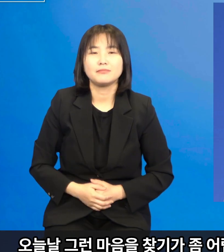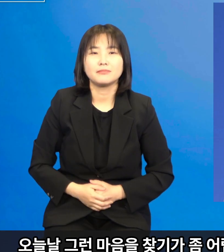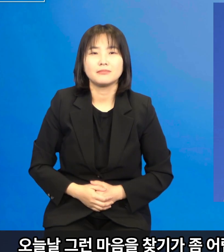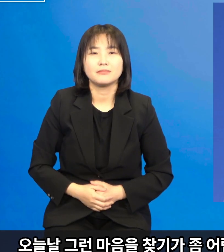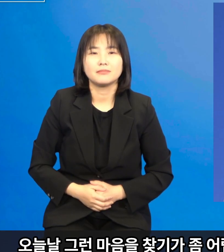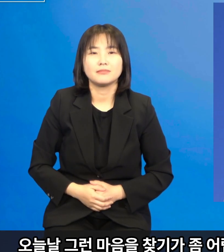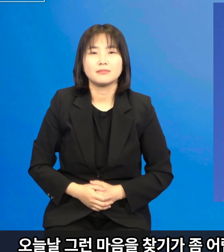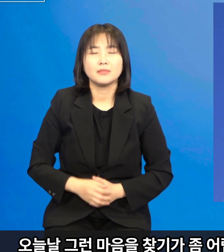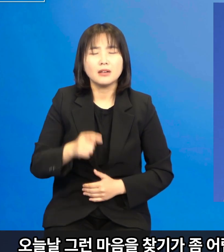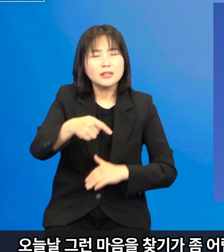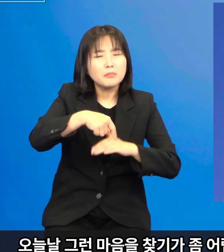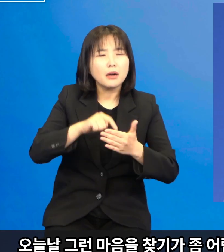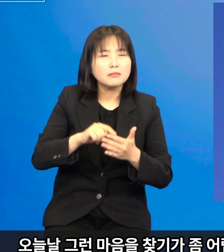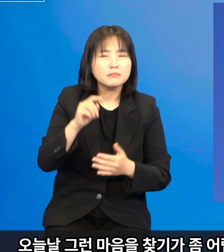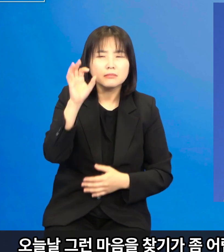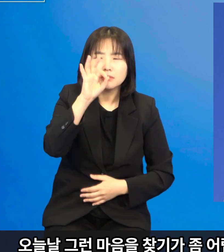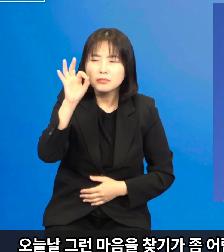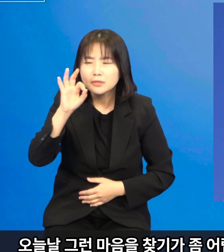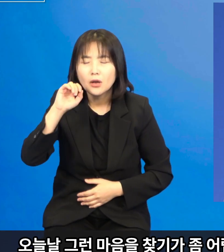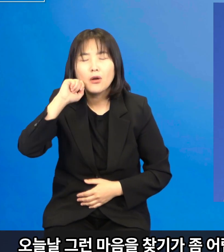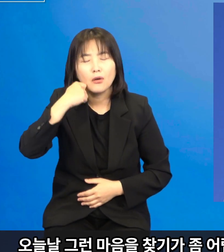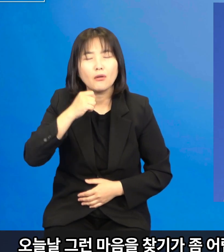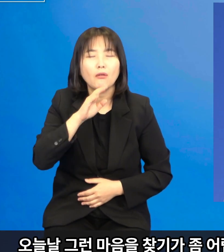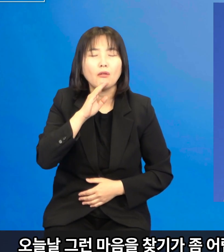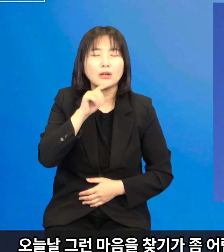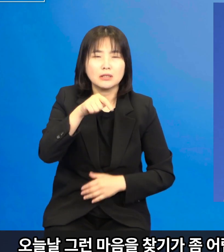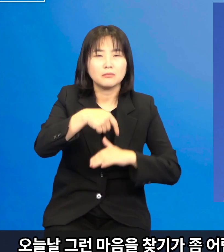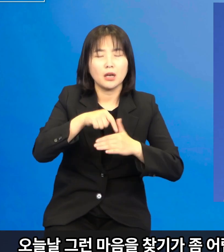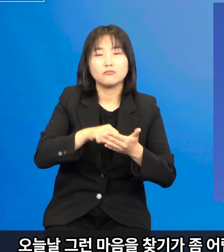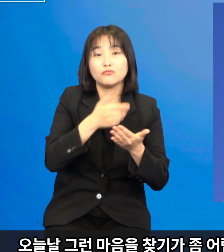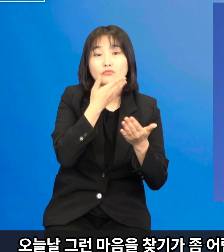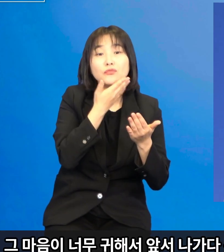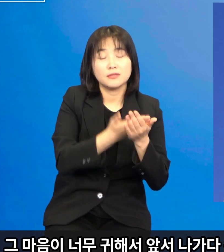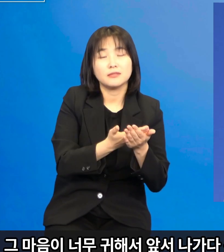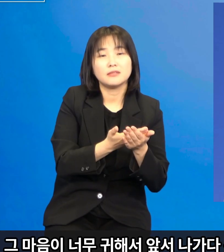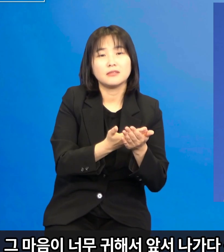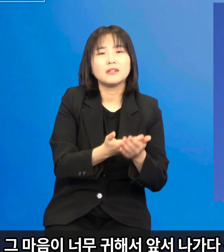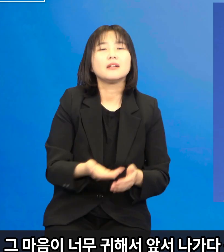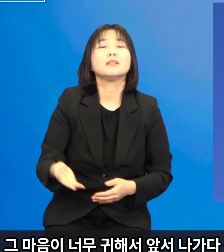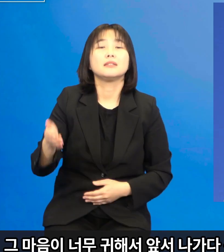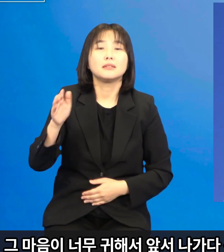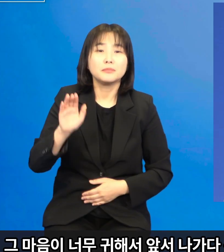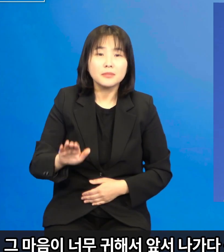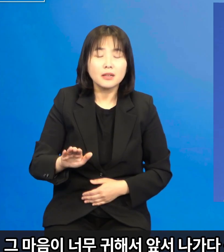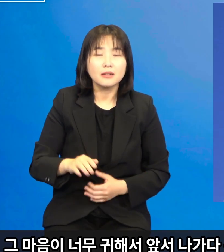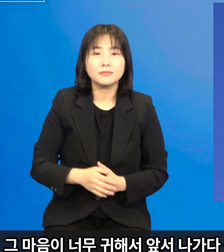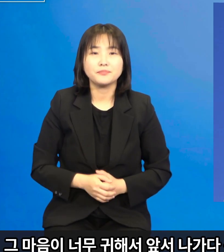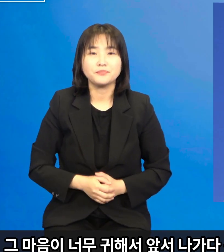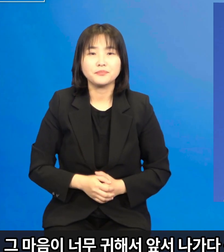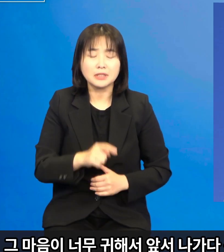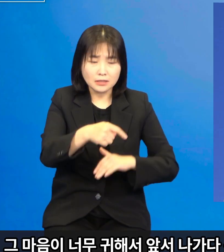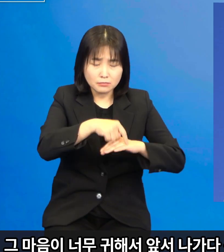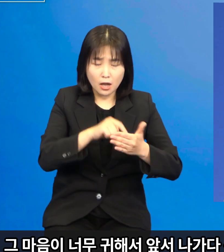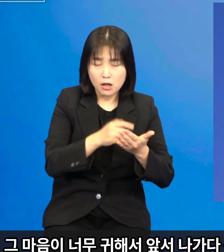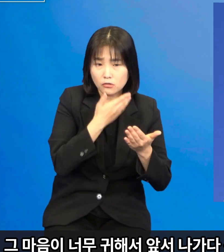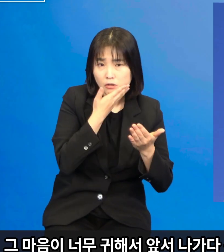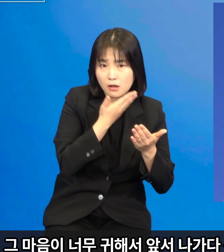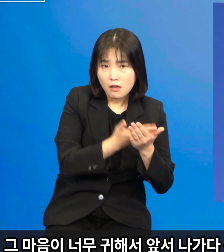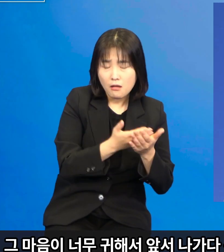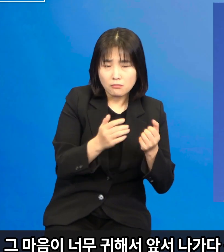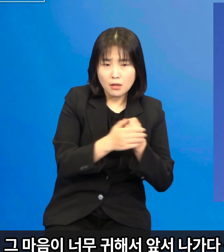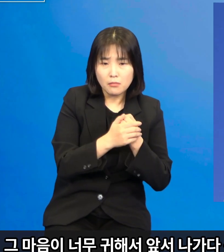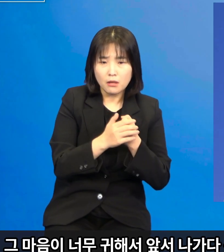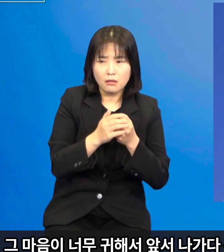오늘날 그런 마음을 찾기가 좀 어렵거든요. 그러니까 그 마음은 너무 귀한 건데, 그 마음이 너무 귀해서 앞서